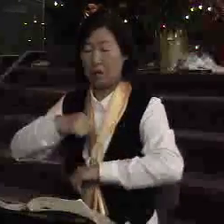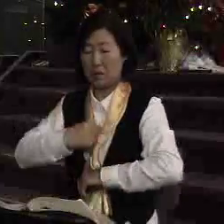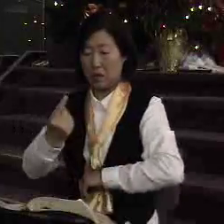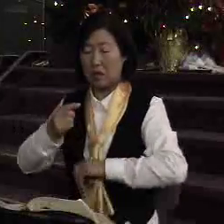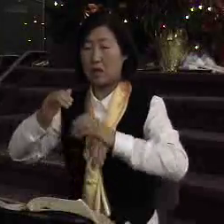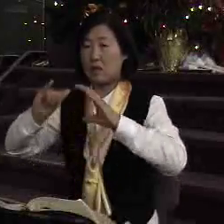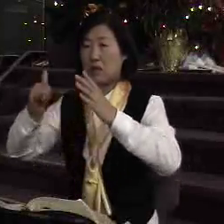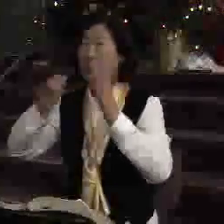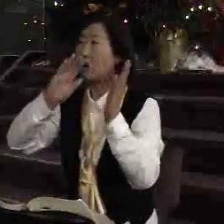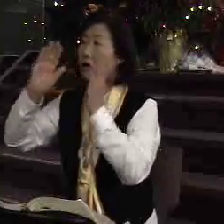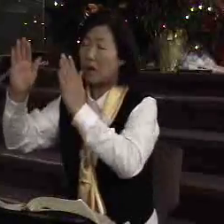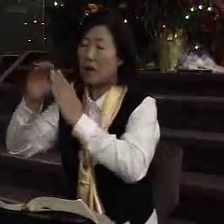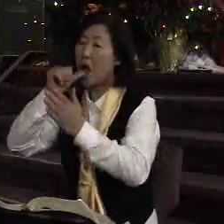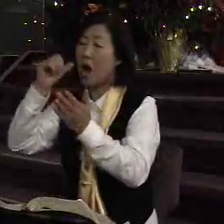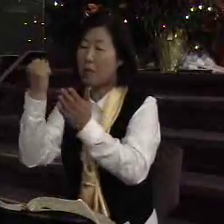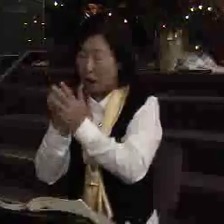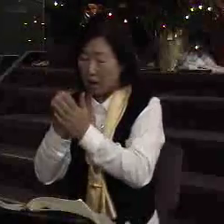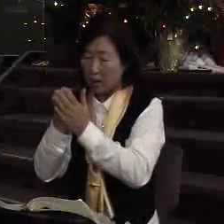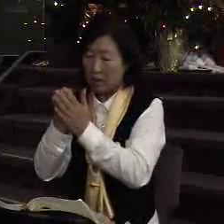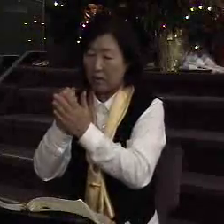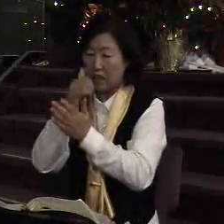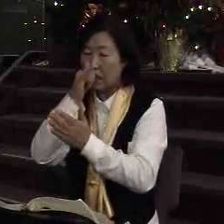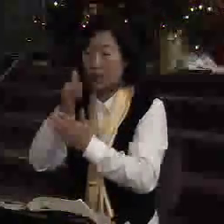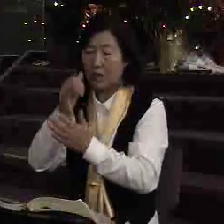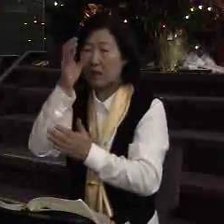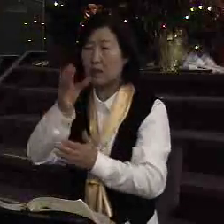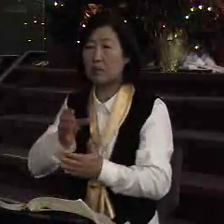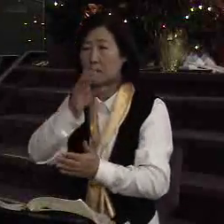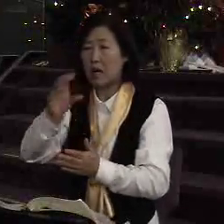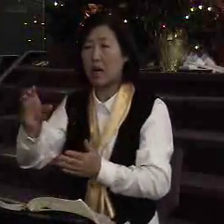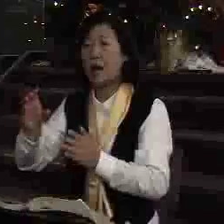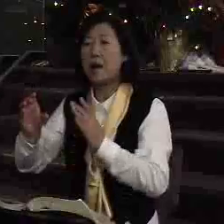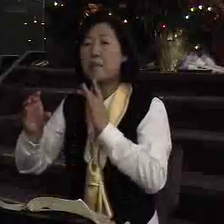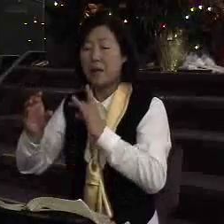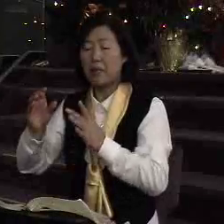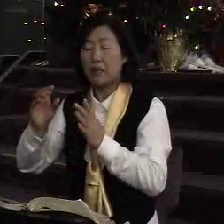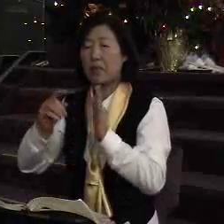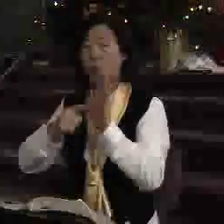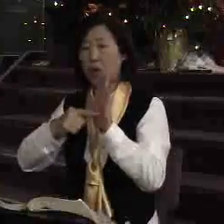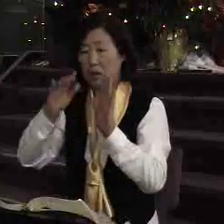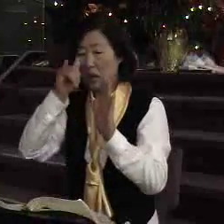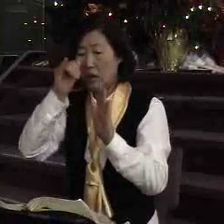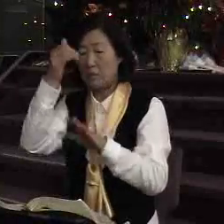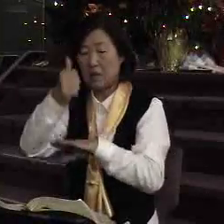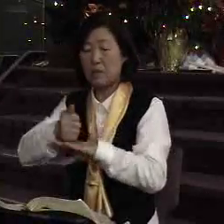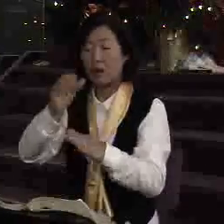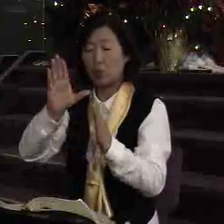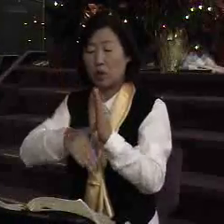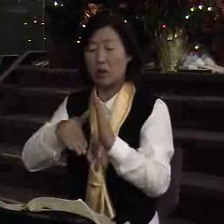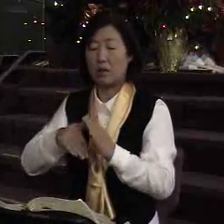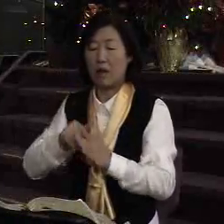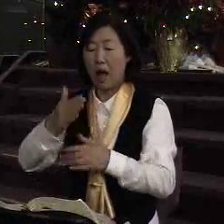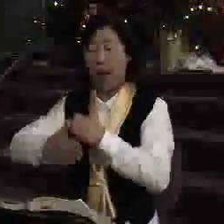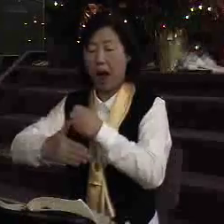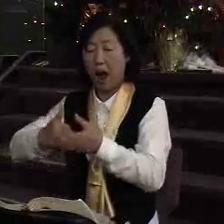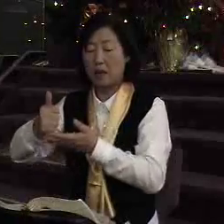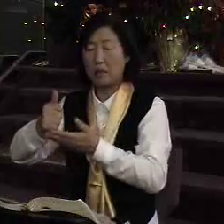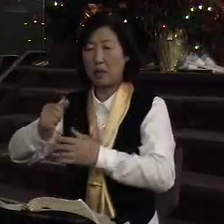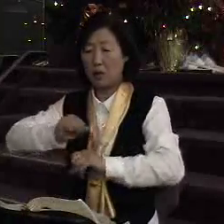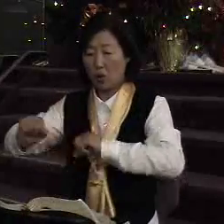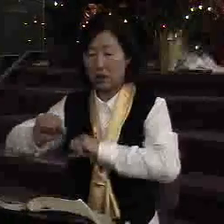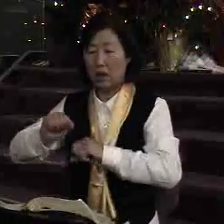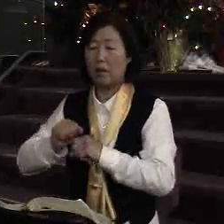세상을 향해 못 박는 데 있구나. 십자가 앞으로 나와야 돼. 마지막 때에 하나님의